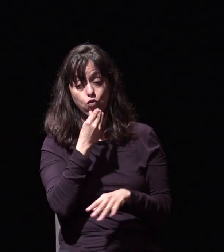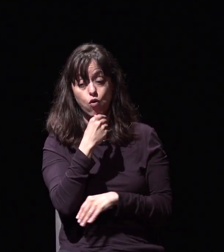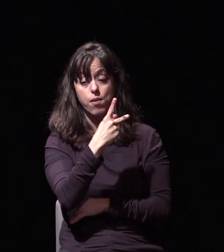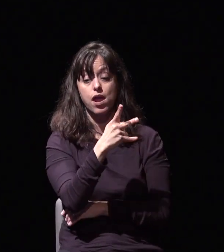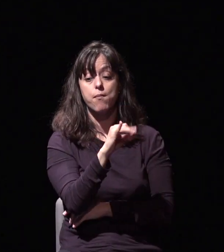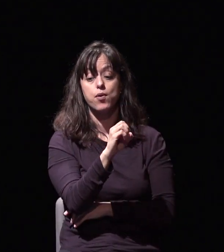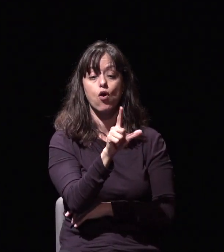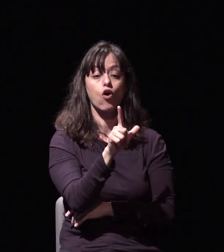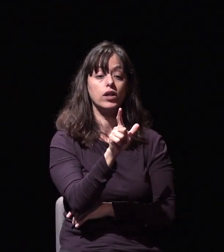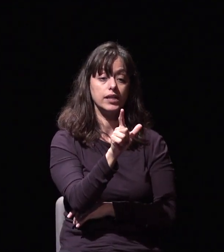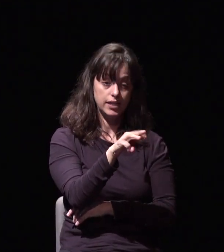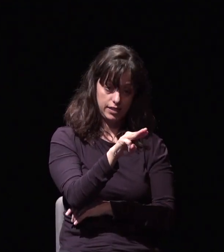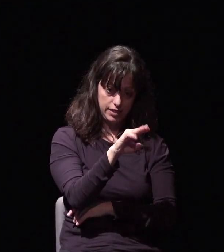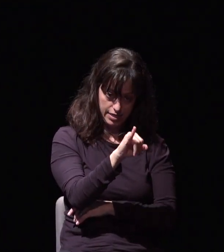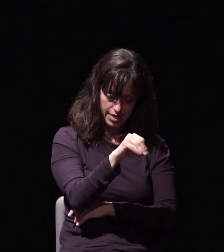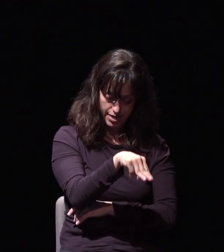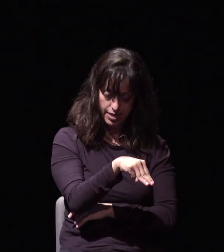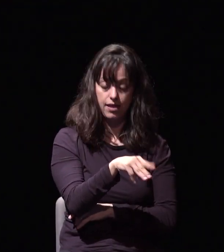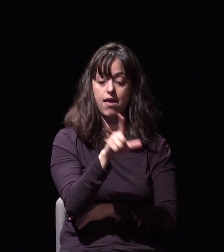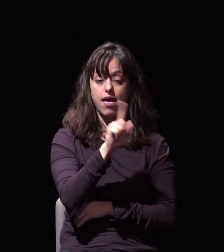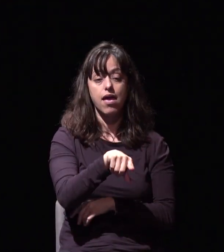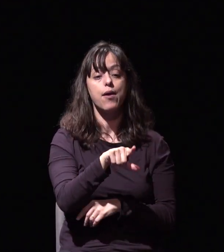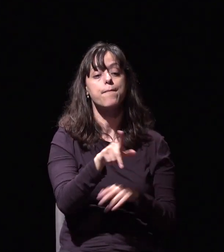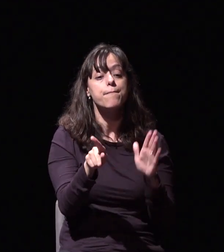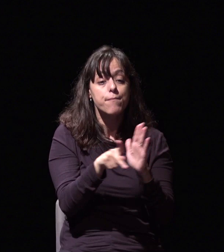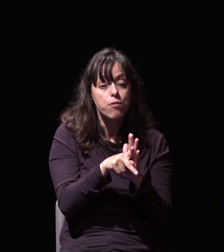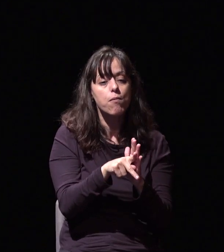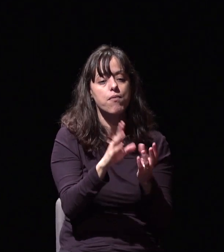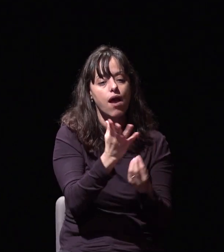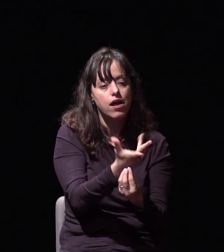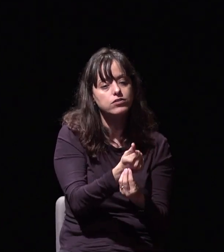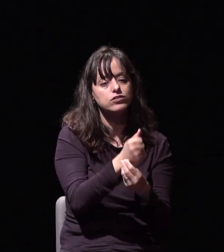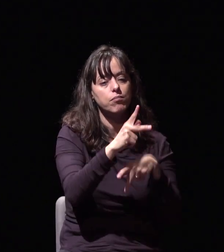do autêntico artista popular brasileiro.